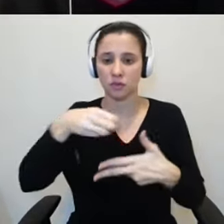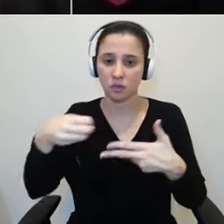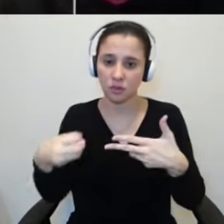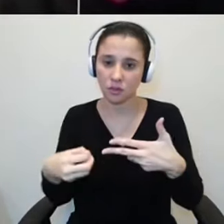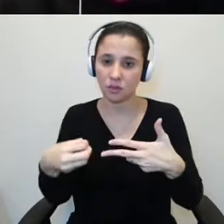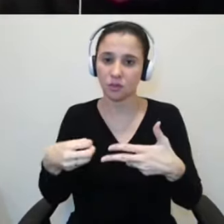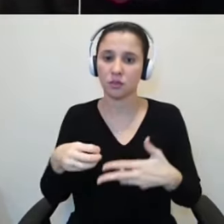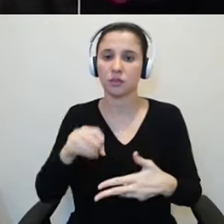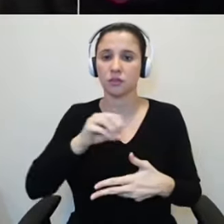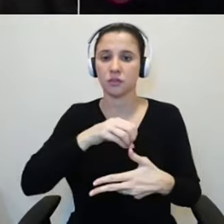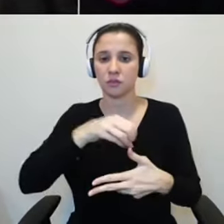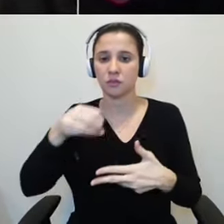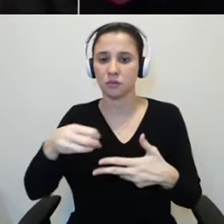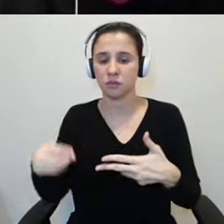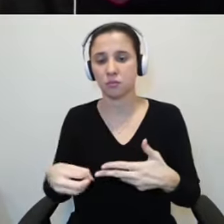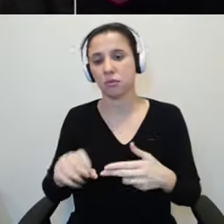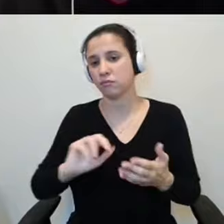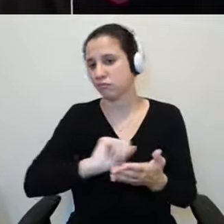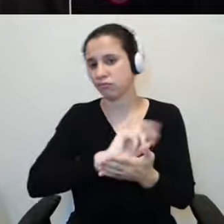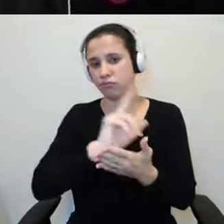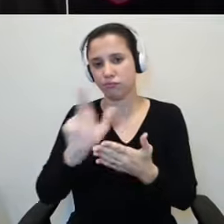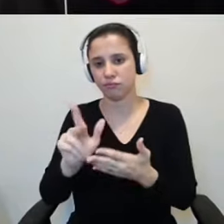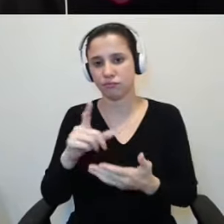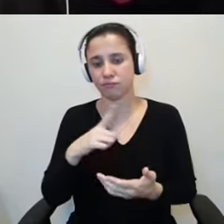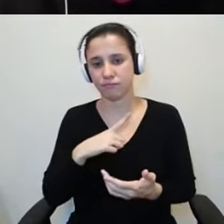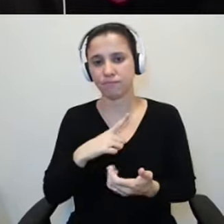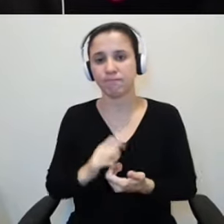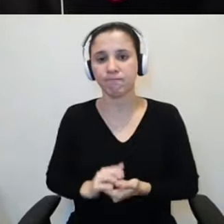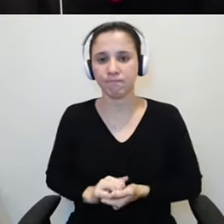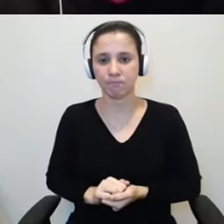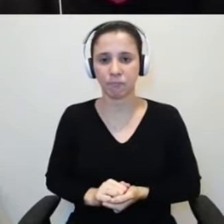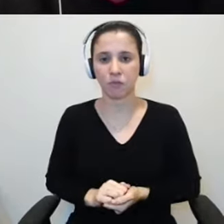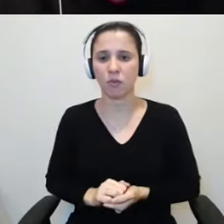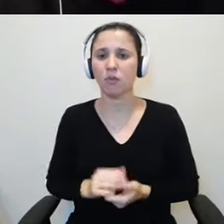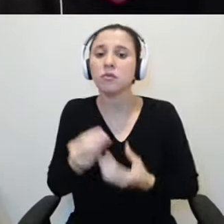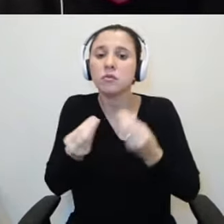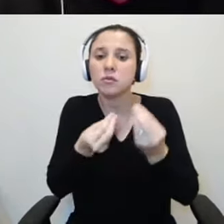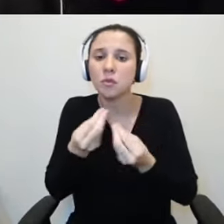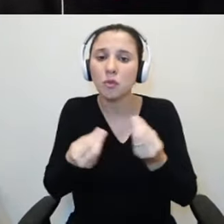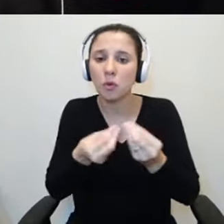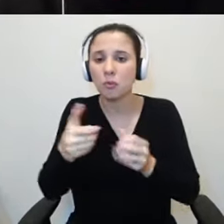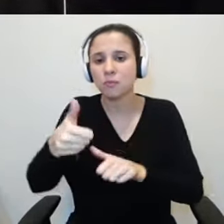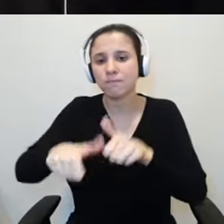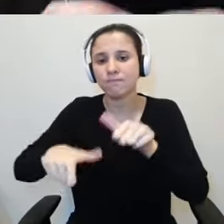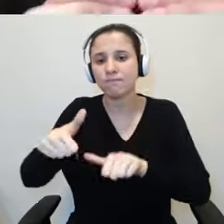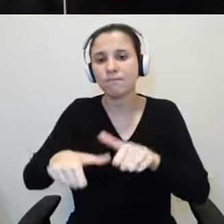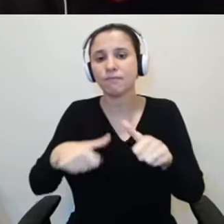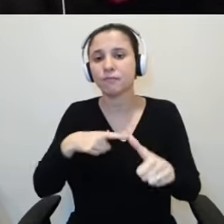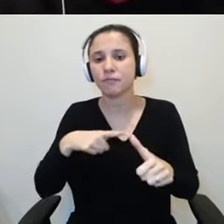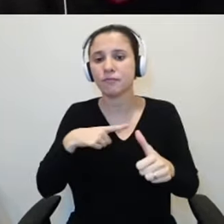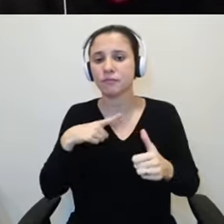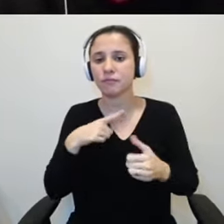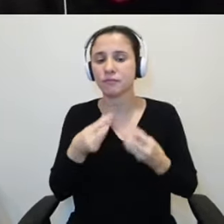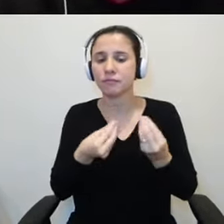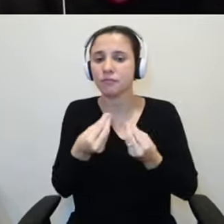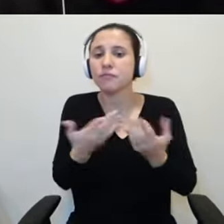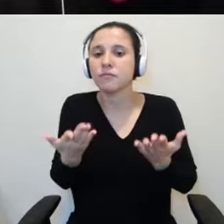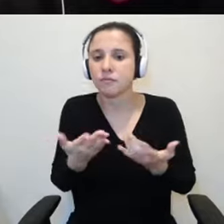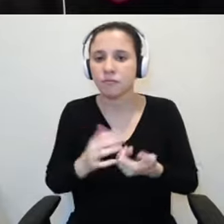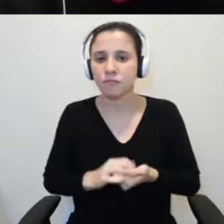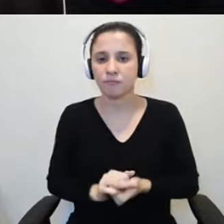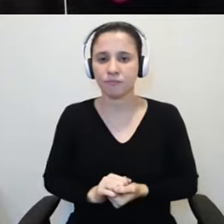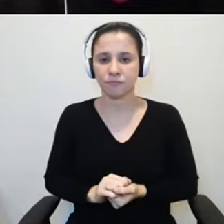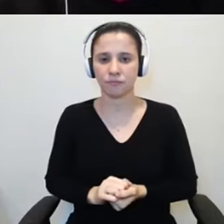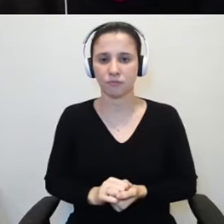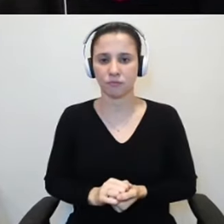Beleza? Aqui mais, como vão ficar as avaliações? Tudo isso, pessoal, sobre